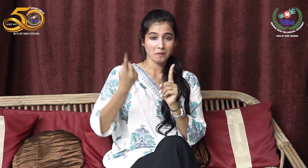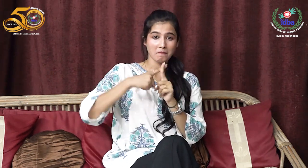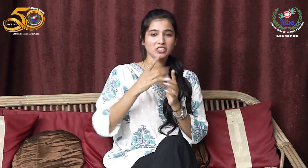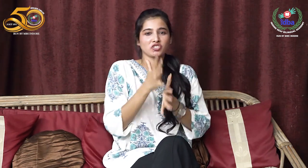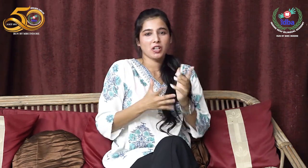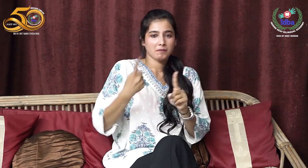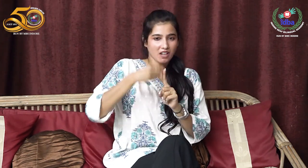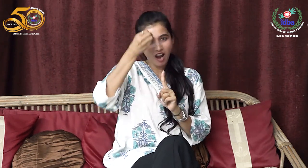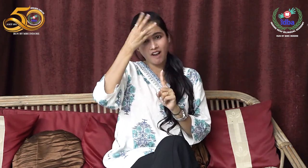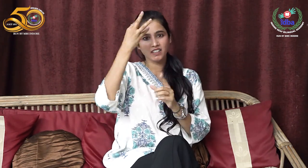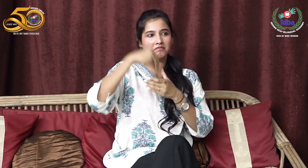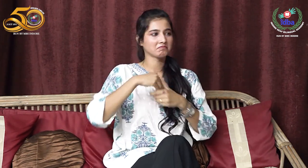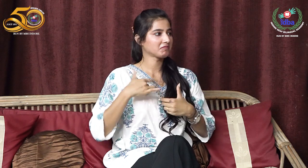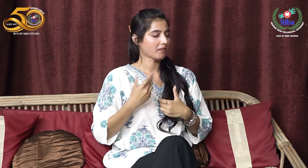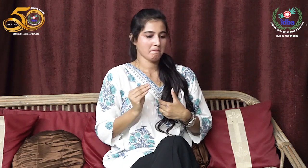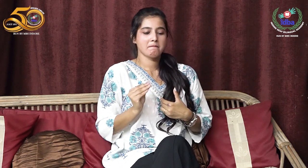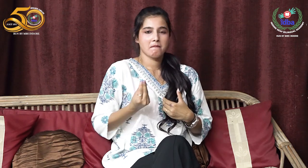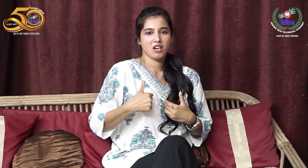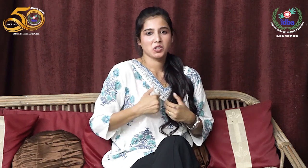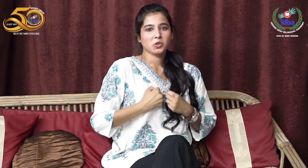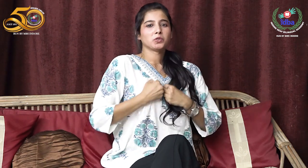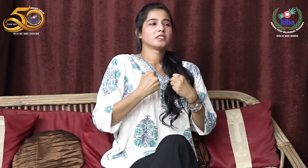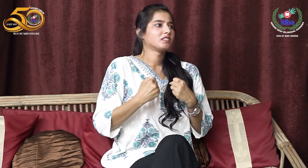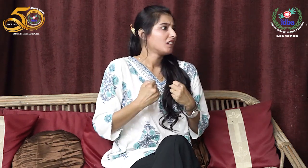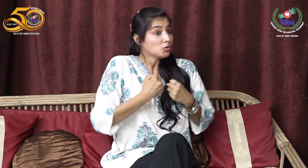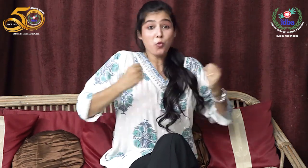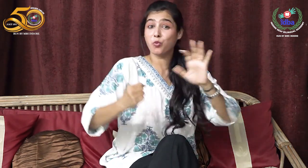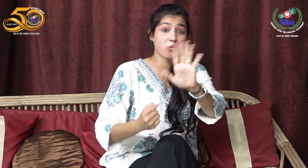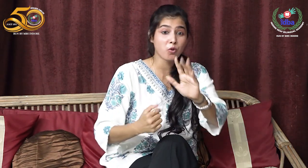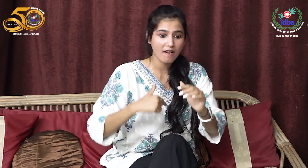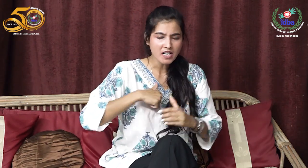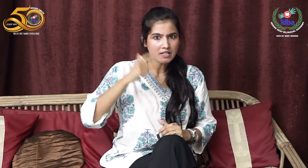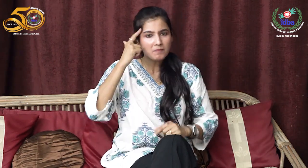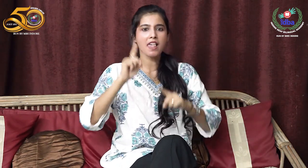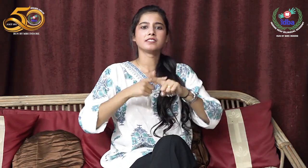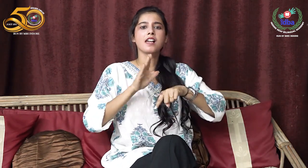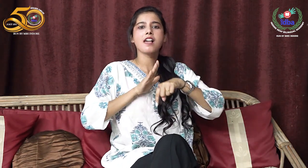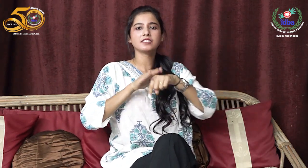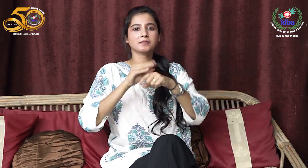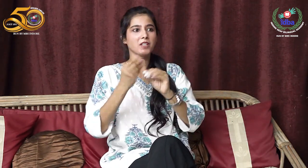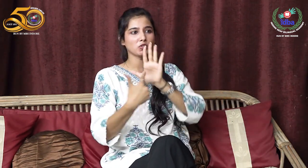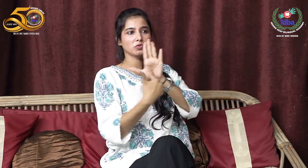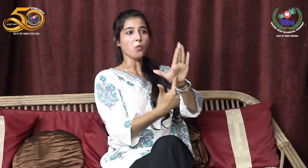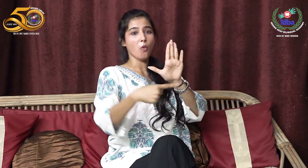था। जब IDBA में आई तो मुझे बहुत दिक्कतें हुई, मगर मैंने खुद